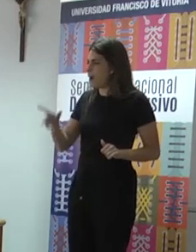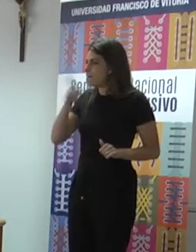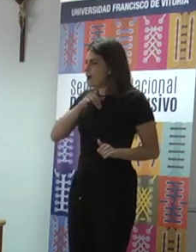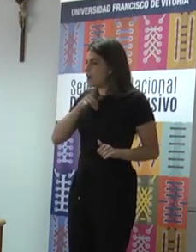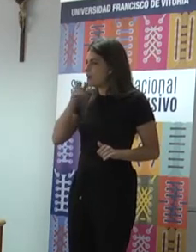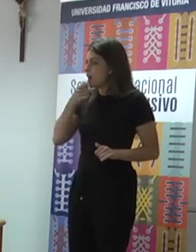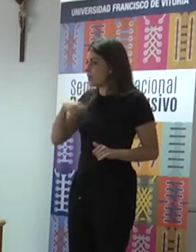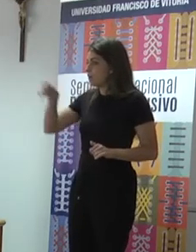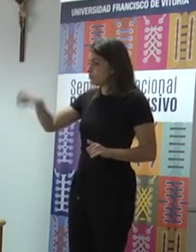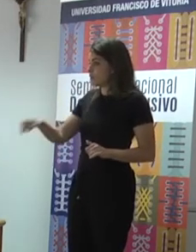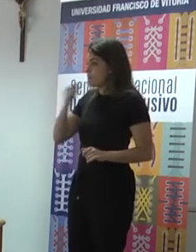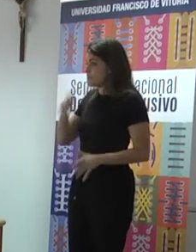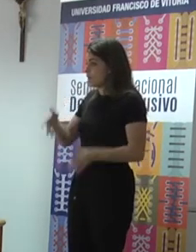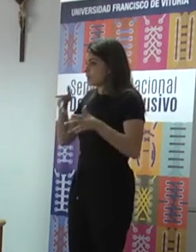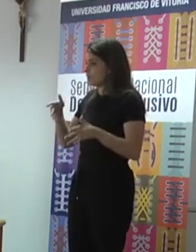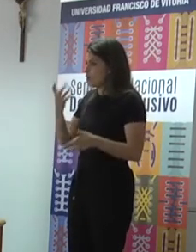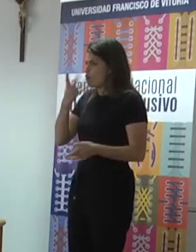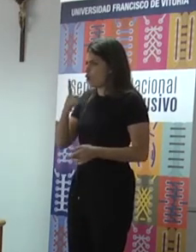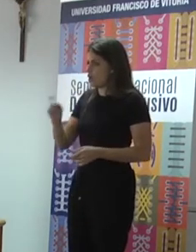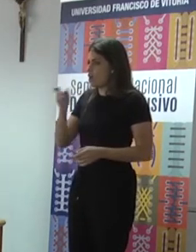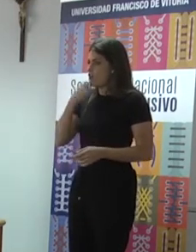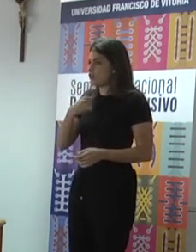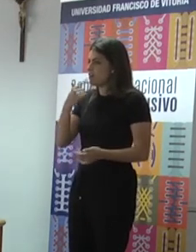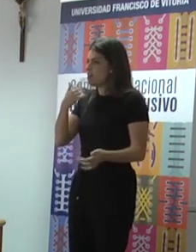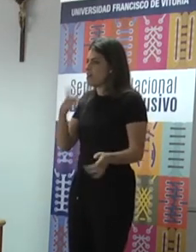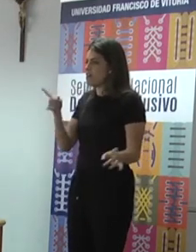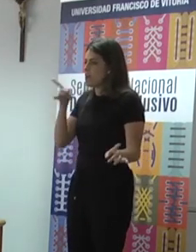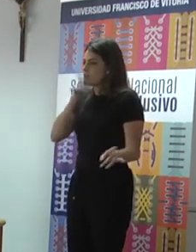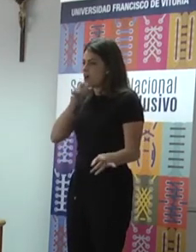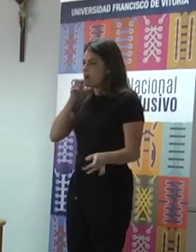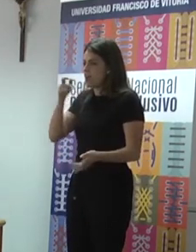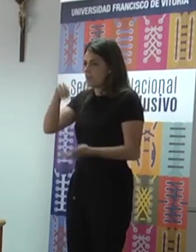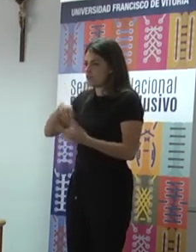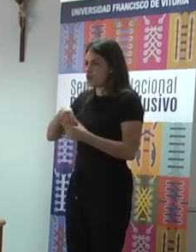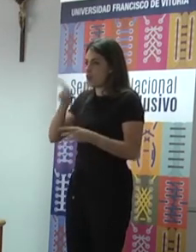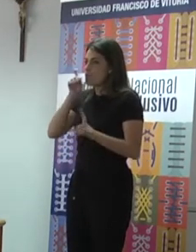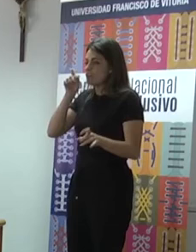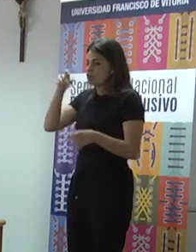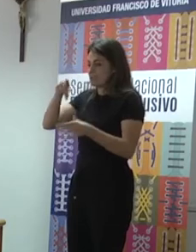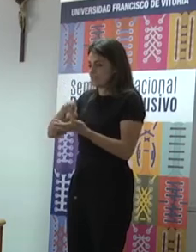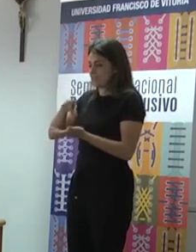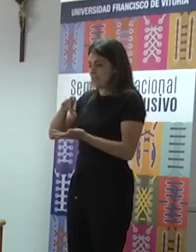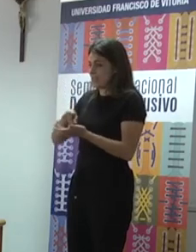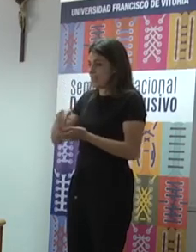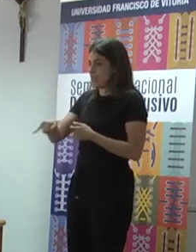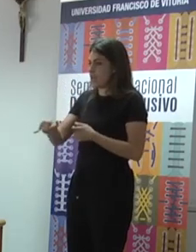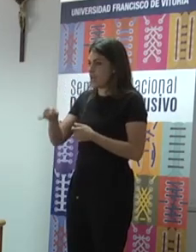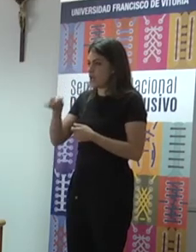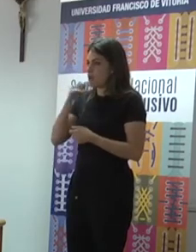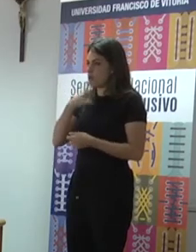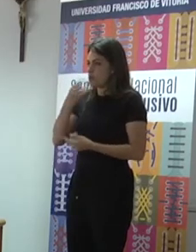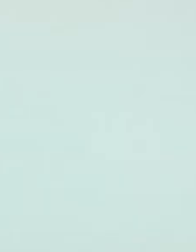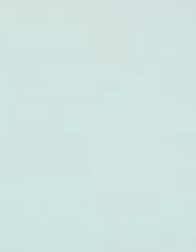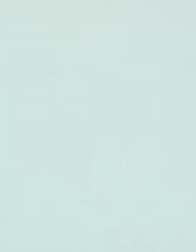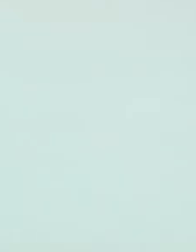encanta. No, es que no tengo, en realidad tengo muy pocas cosas malas que decir de los profesores del INEF, la verdad, como son. Y no es porque estéis aquí algunos, cuidado que...